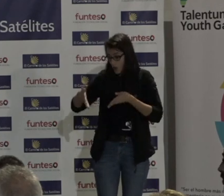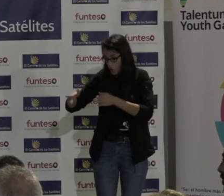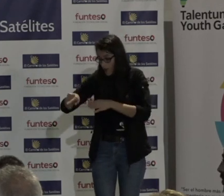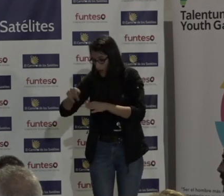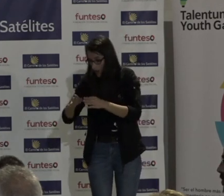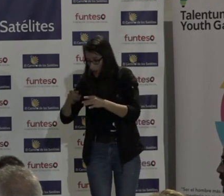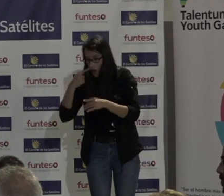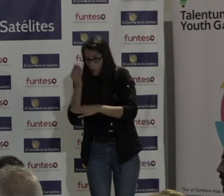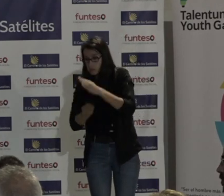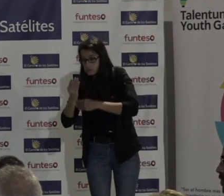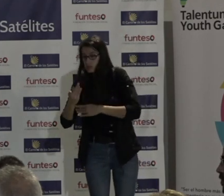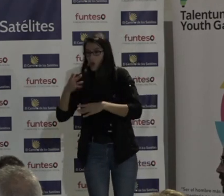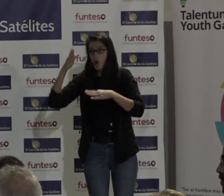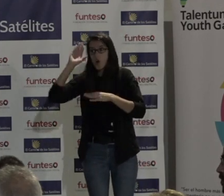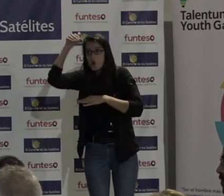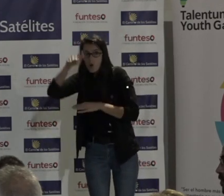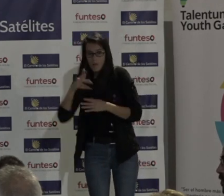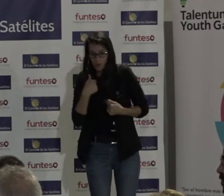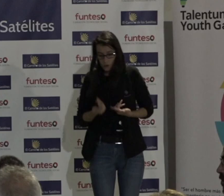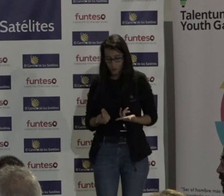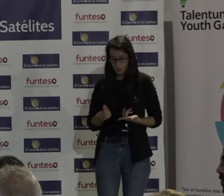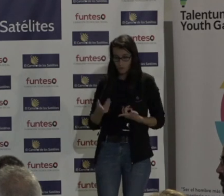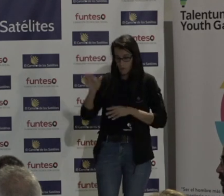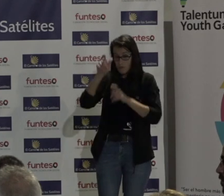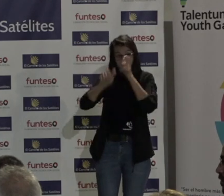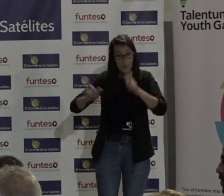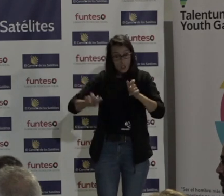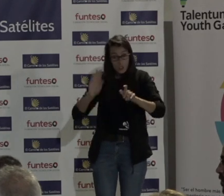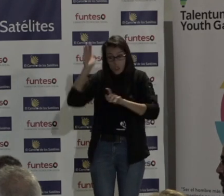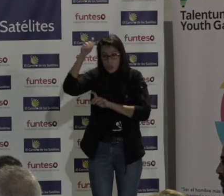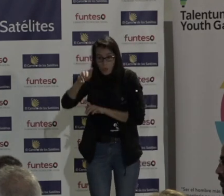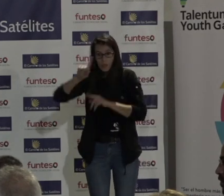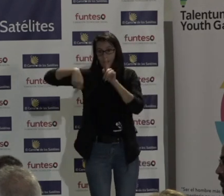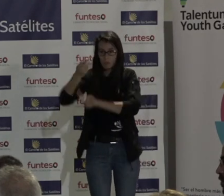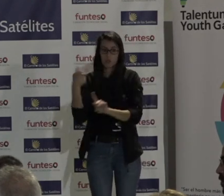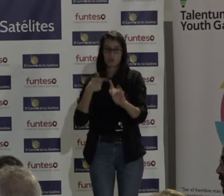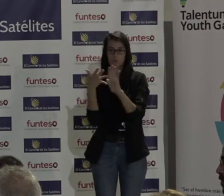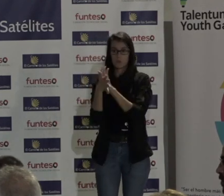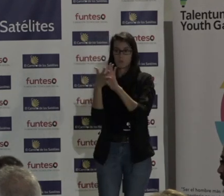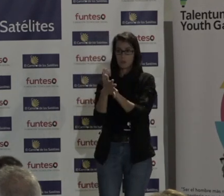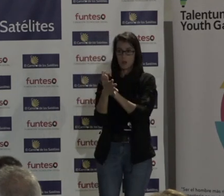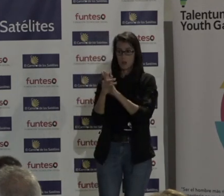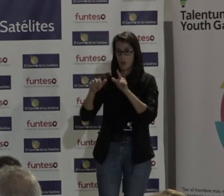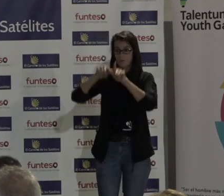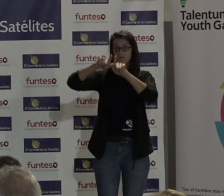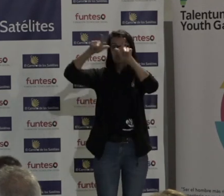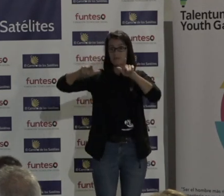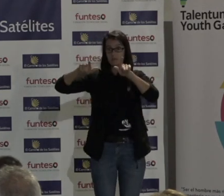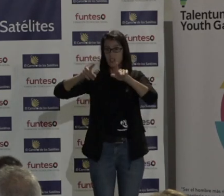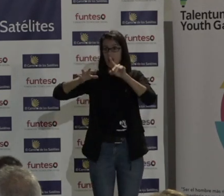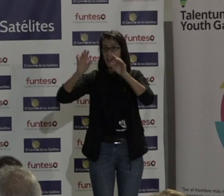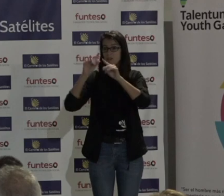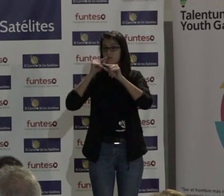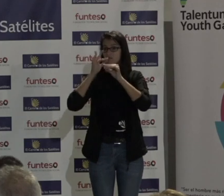romano. Los romanos decidieron, por una razón que luego os voy a explicar, construir todos esos bancales en un lugar